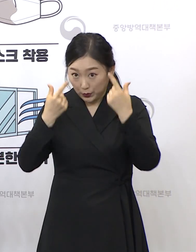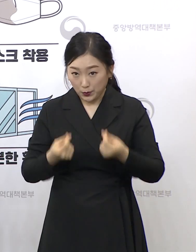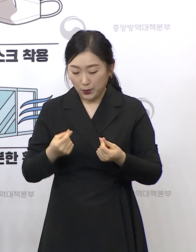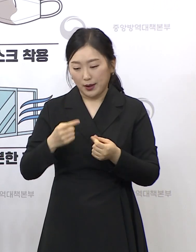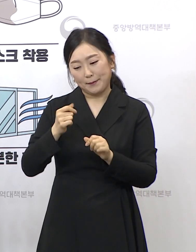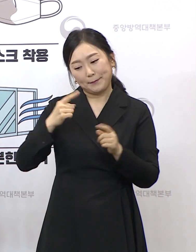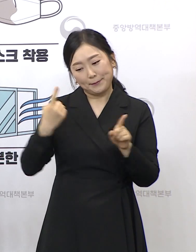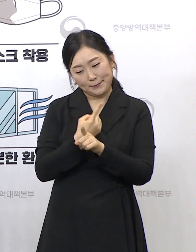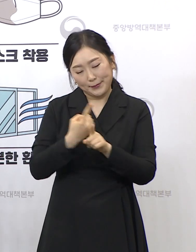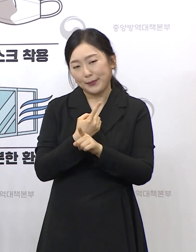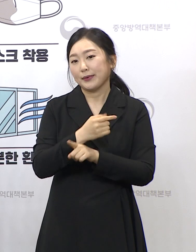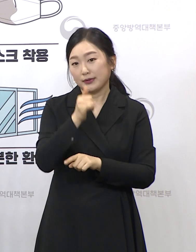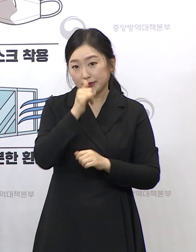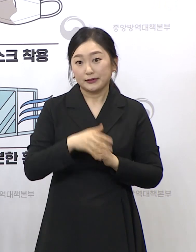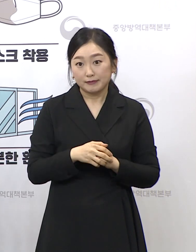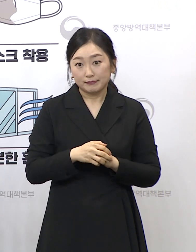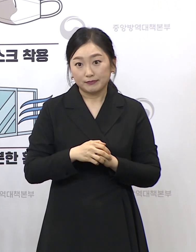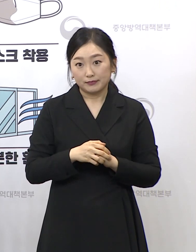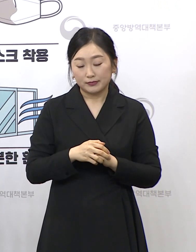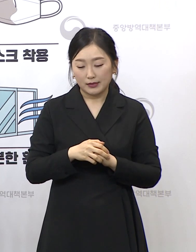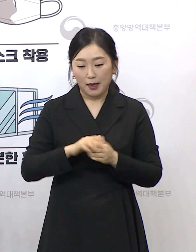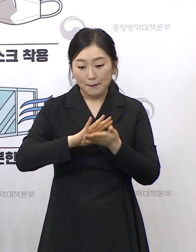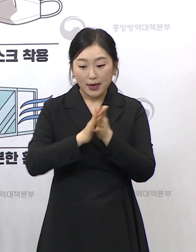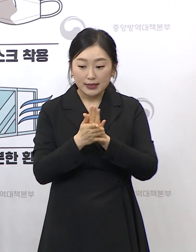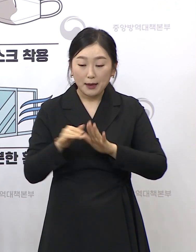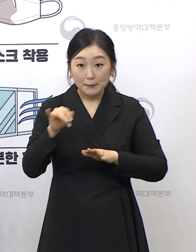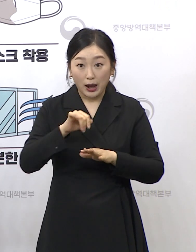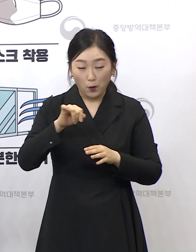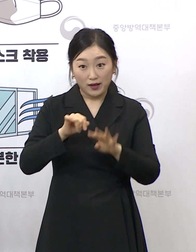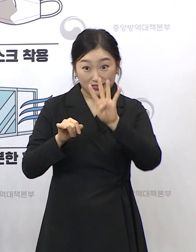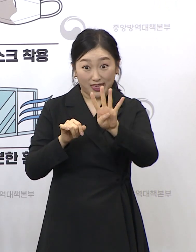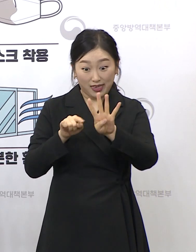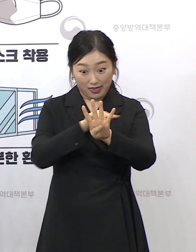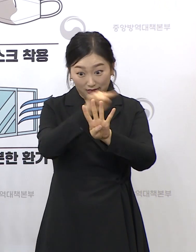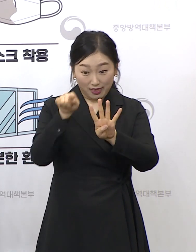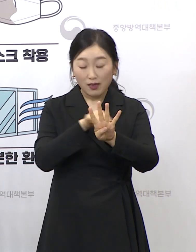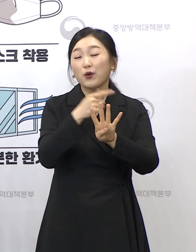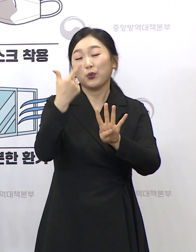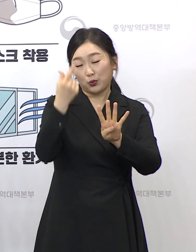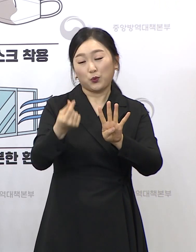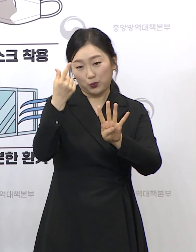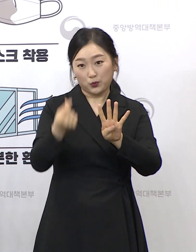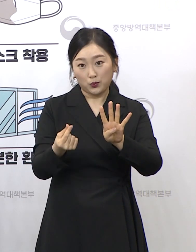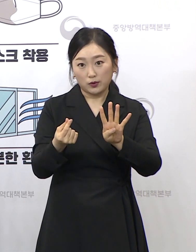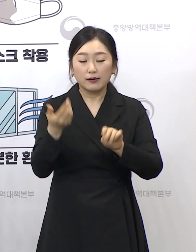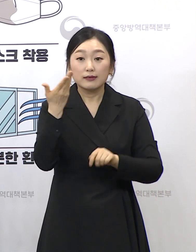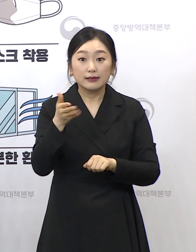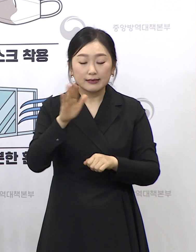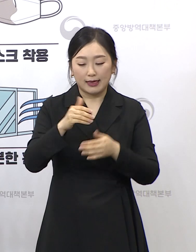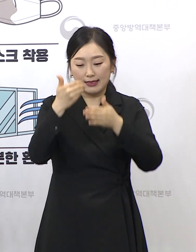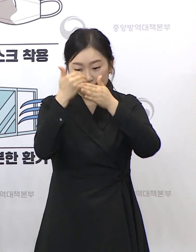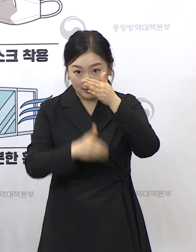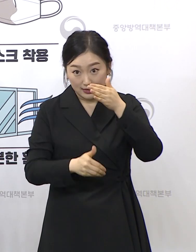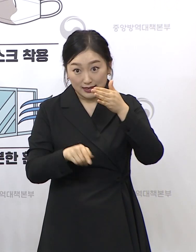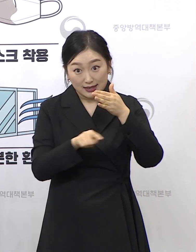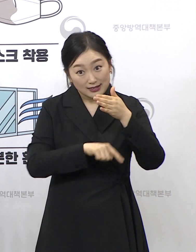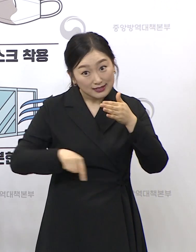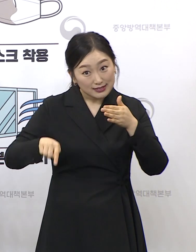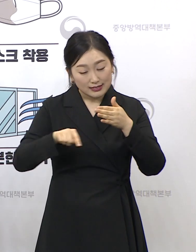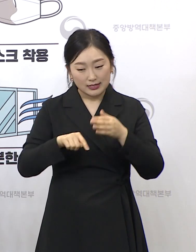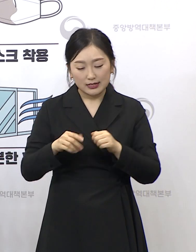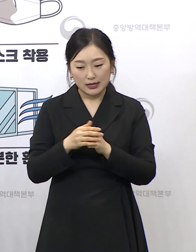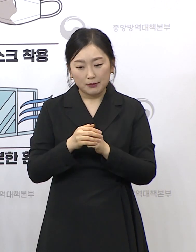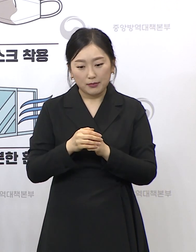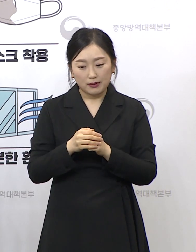하였습니다. 주요 변이 바이러스 4개 유형에는 차이가 없습니다. 그렇지만 기타 변이 바이러스, 즉